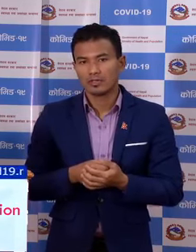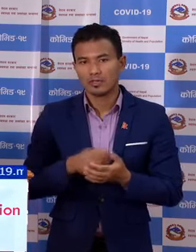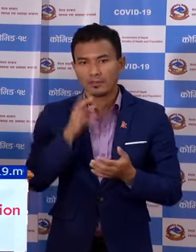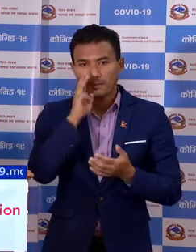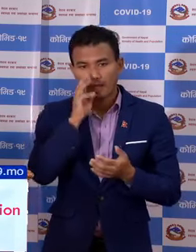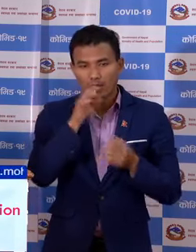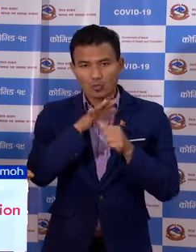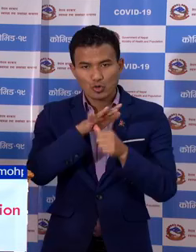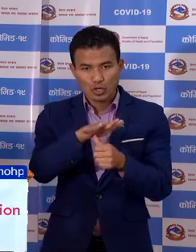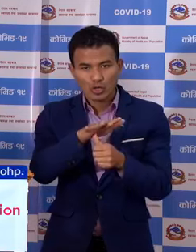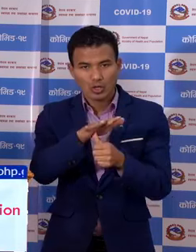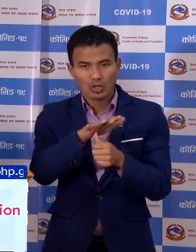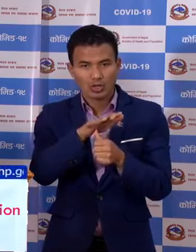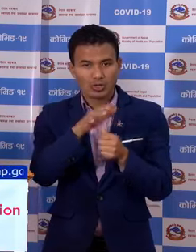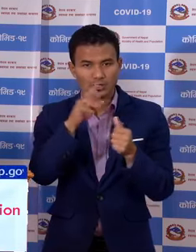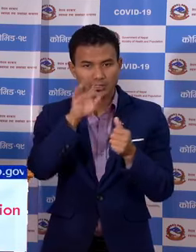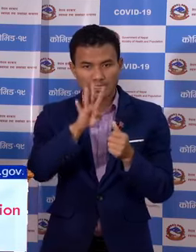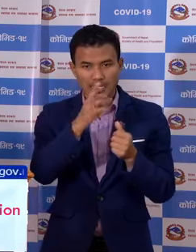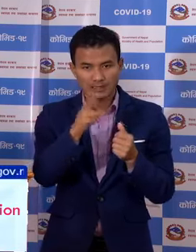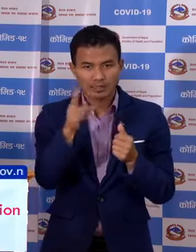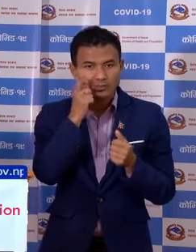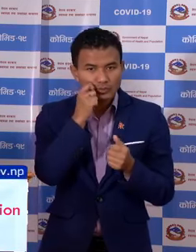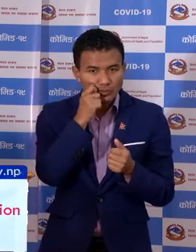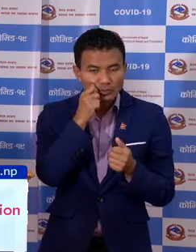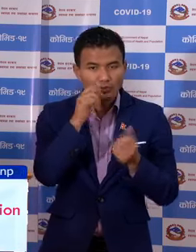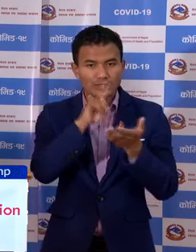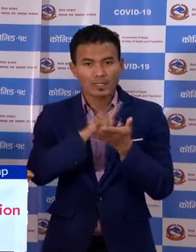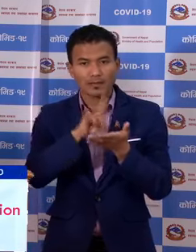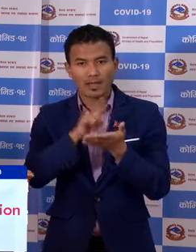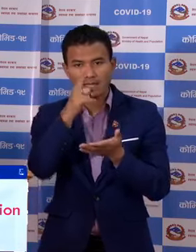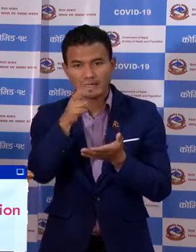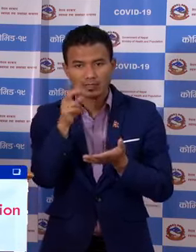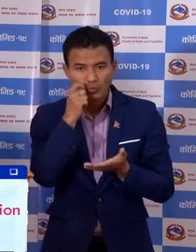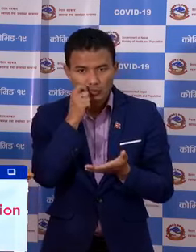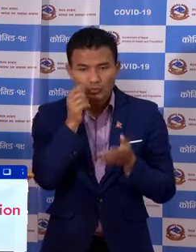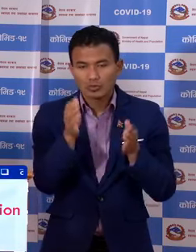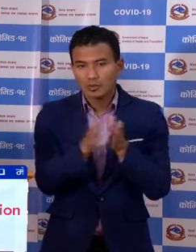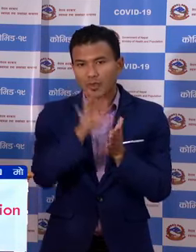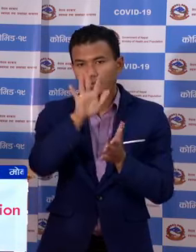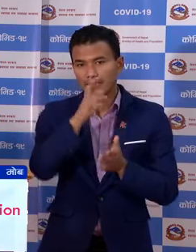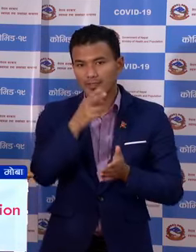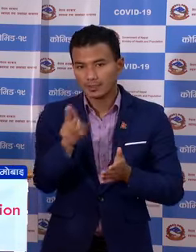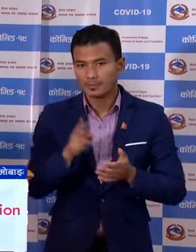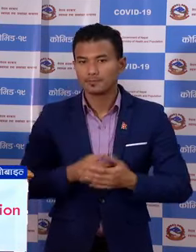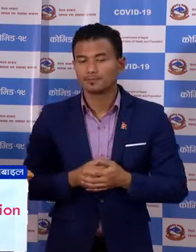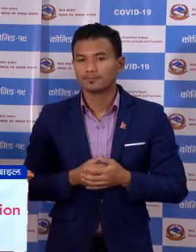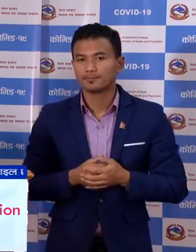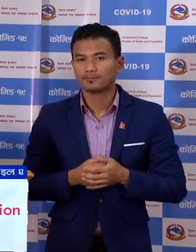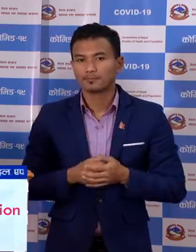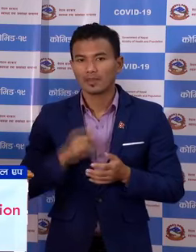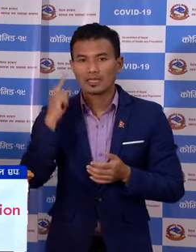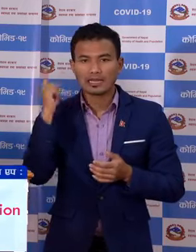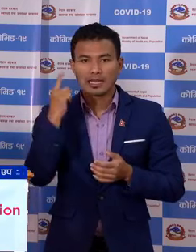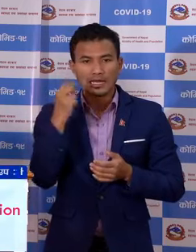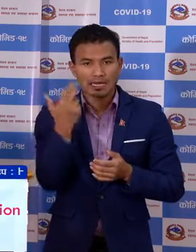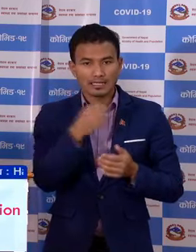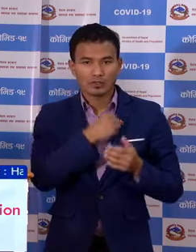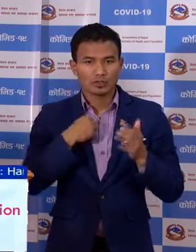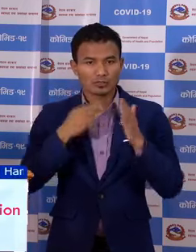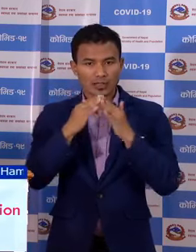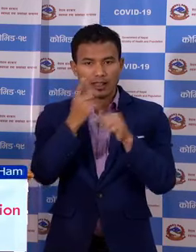मा मोरङका 4 जना पुरुष, झापाका 1 जना पुरुष गरी जम्मा 5 जना। नारायणी